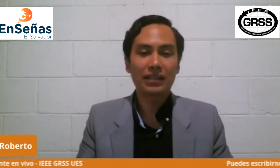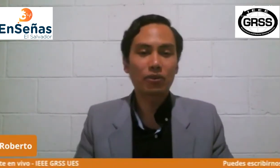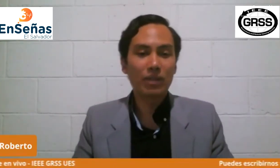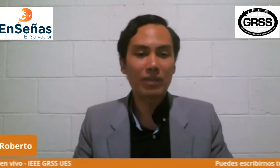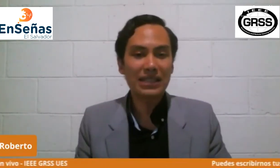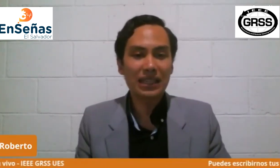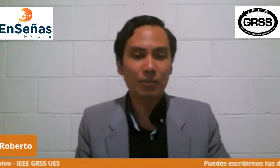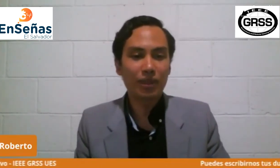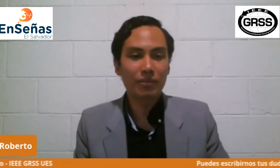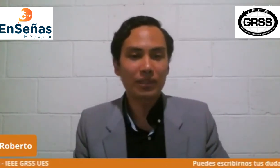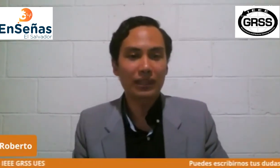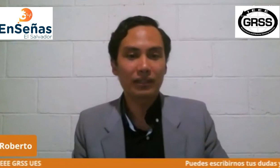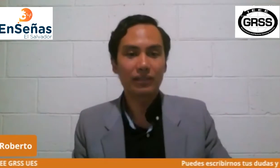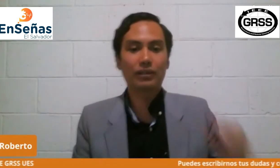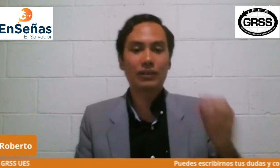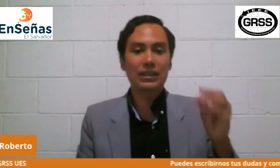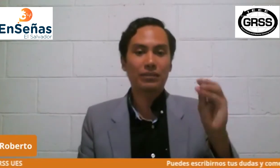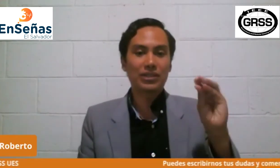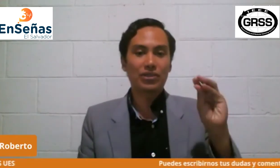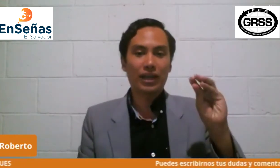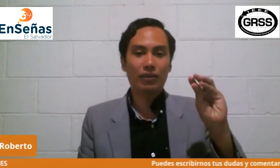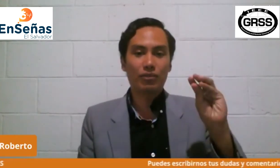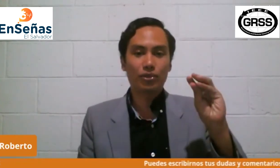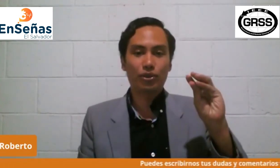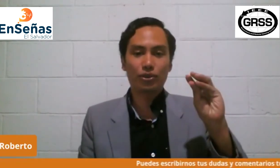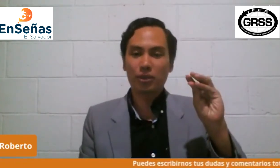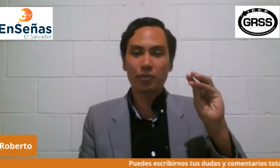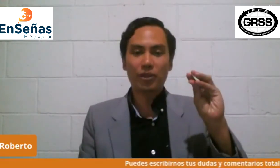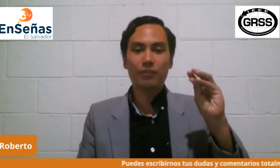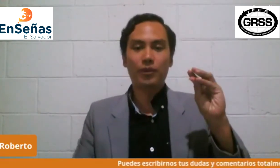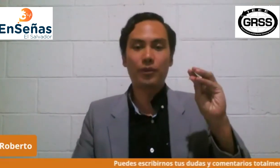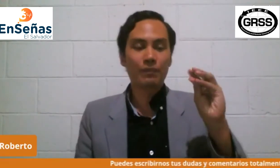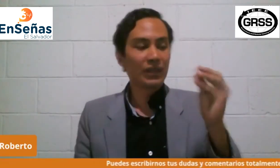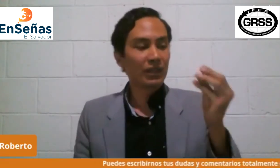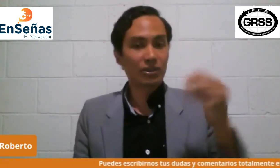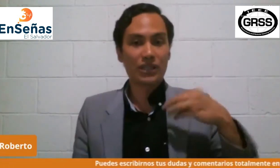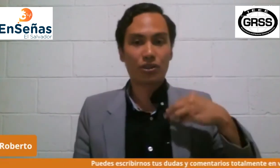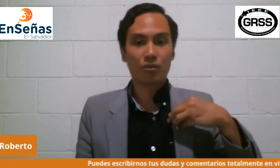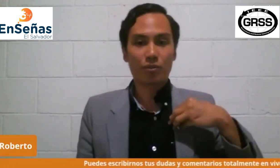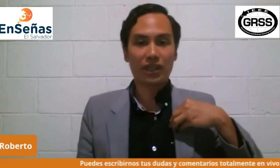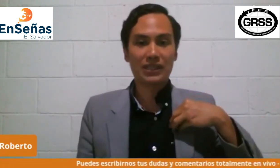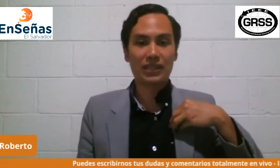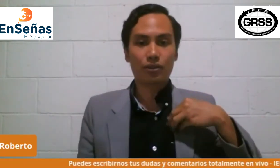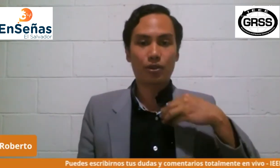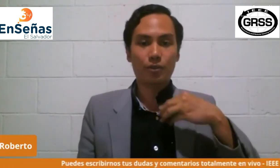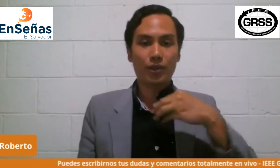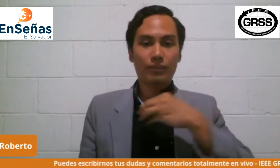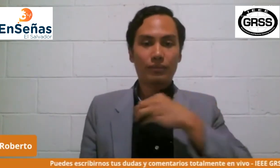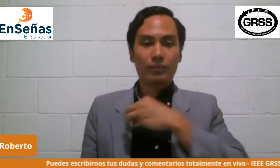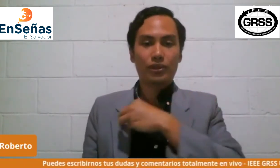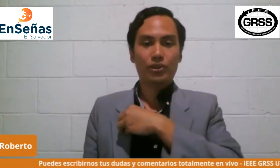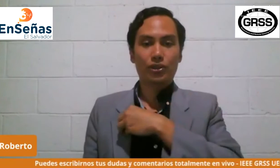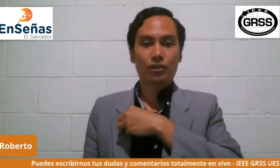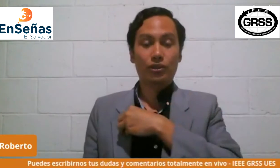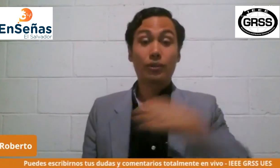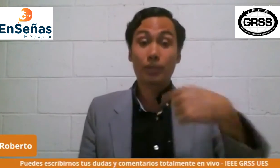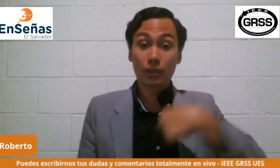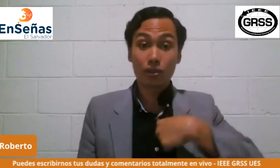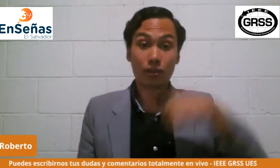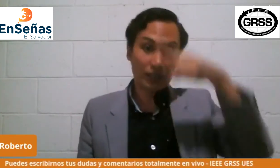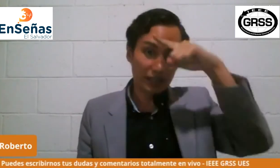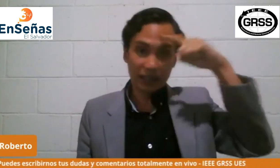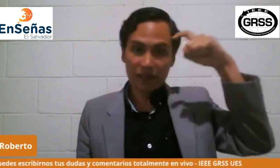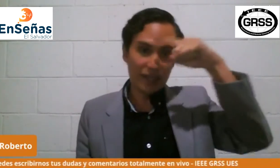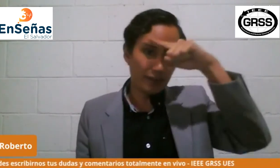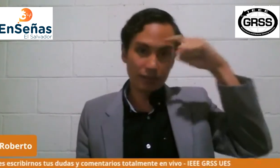quizás de alguna básica poder mencionar como doctor, por ejemplo. Entonces, esto como por el estetoscopio, yo soy doctor.